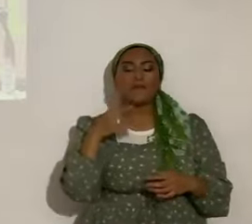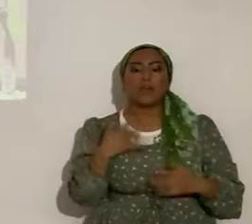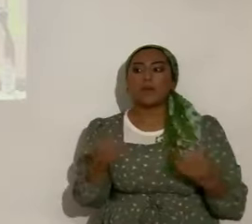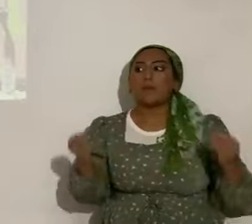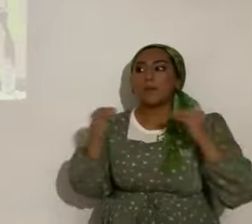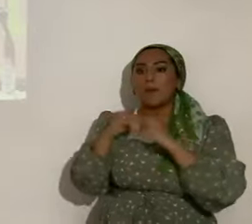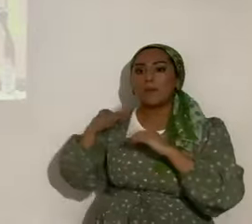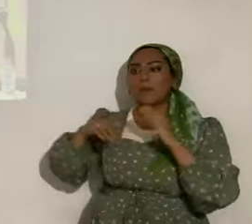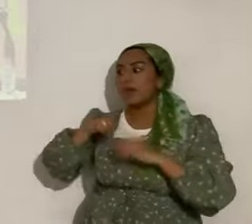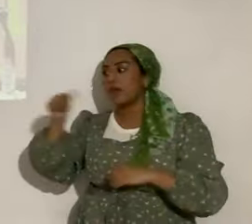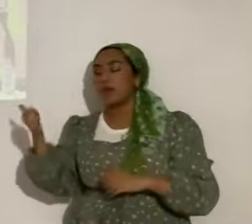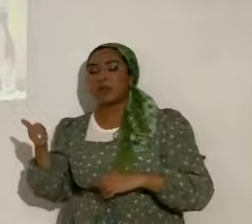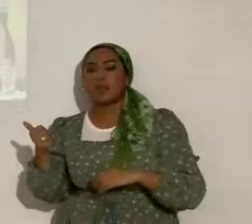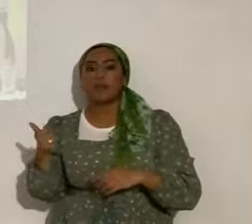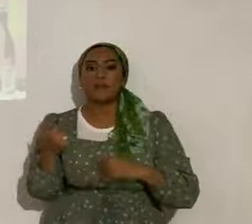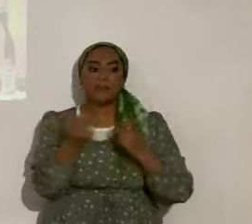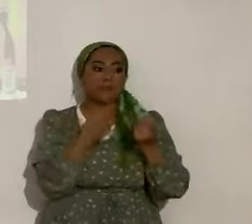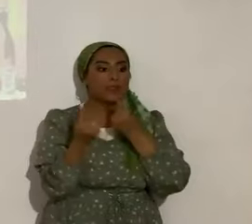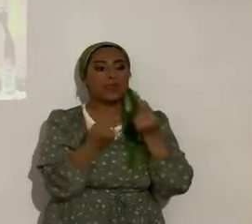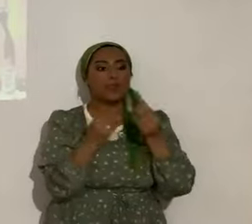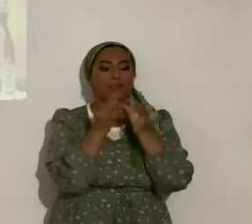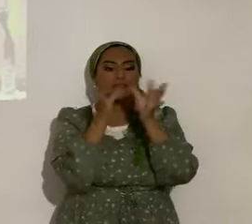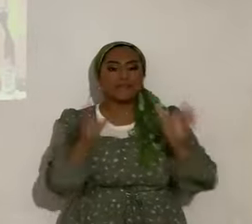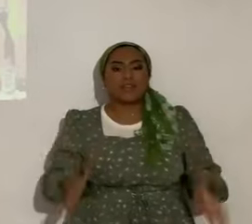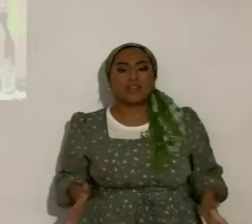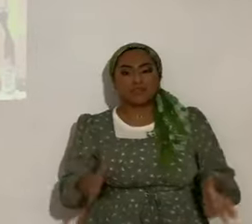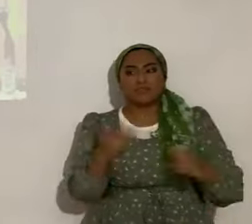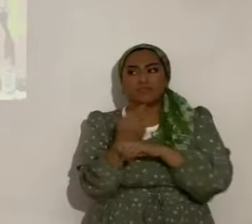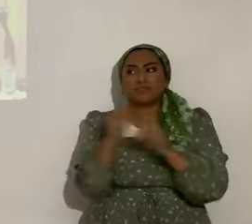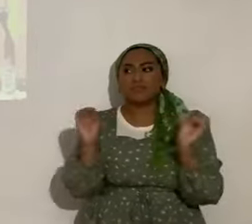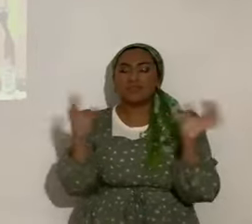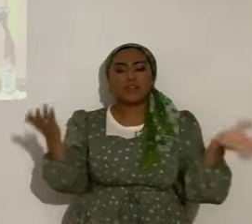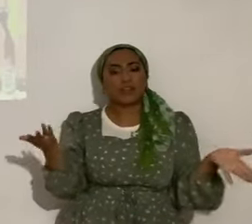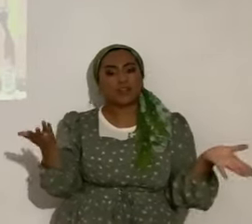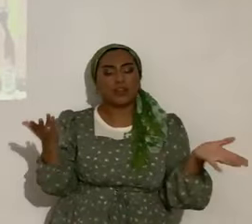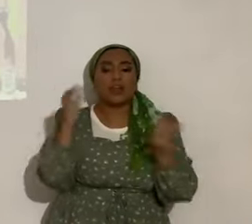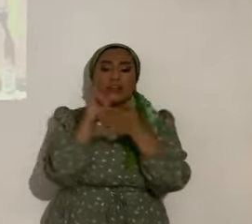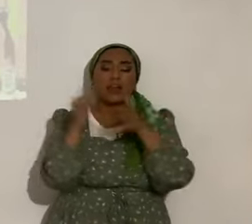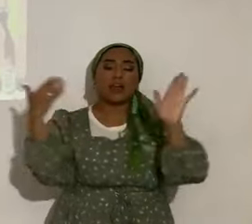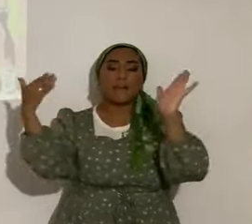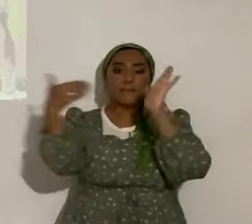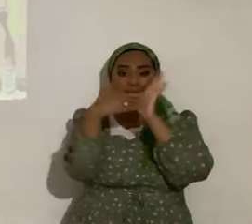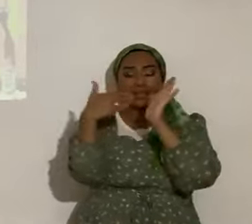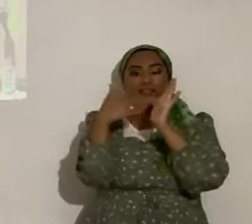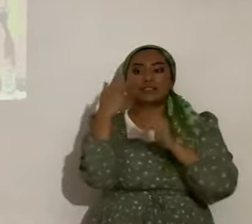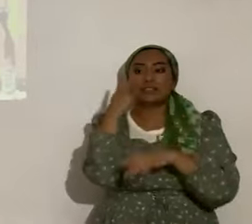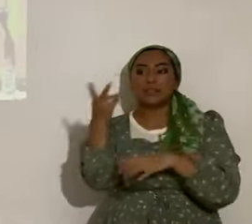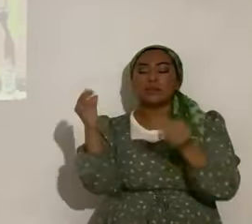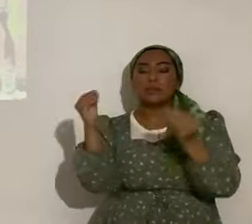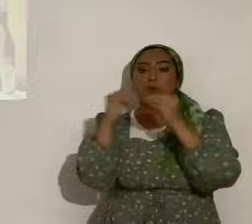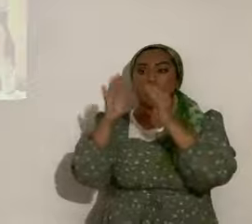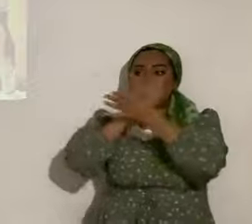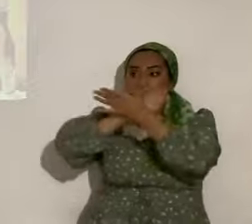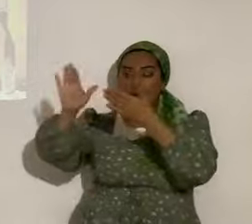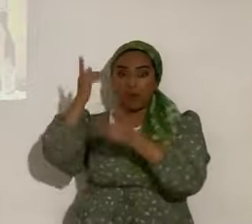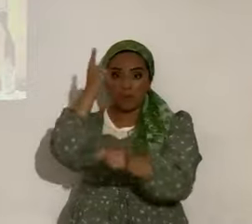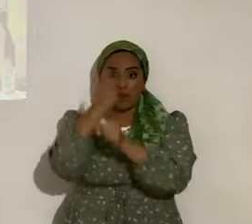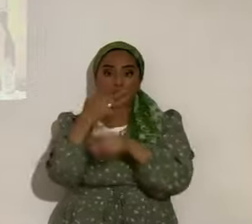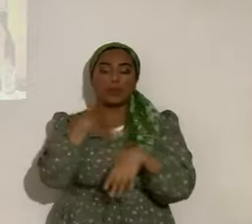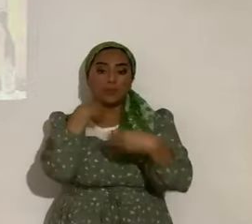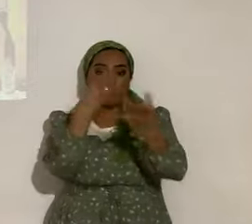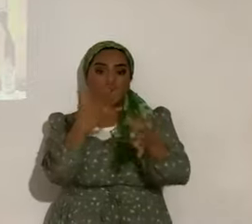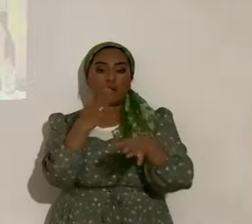tu vanidad, hacer cosas vanas que no sirven para nada, y eso te impide ver claramente, ¿sí o no? Se los digo en la